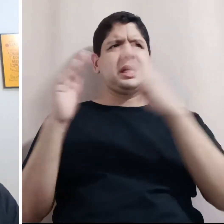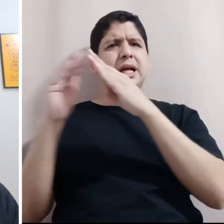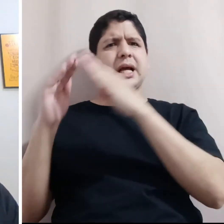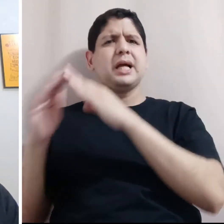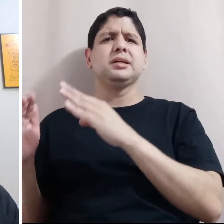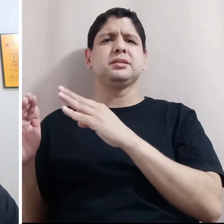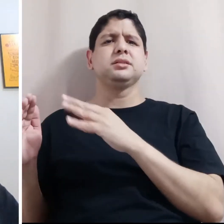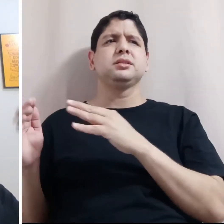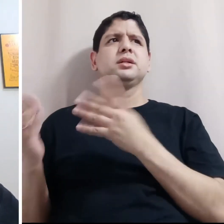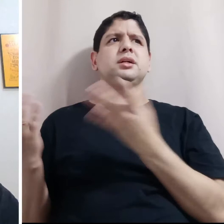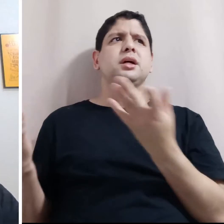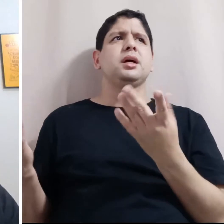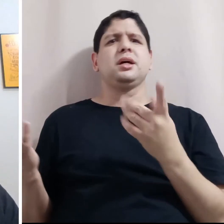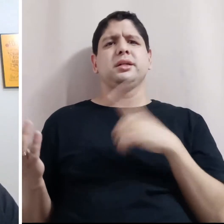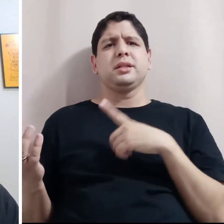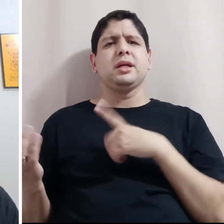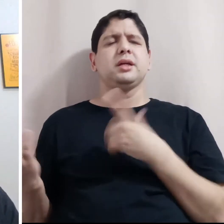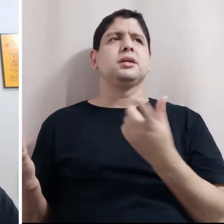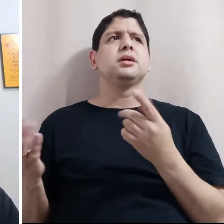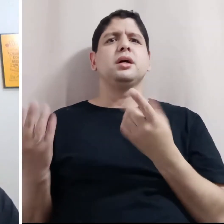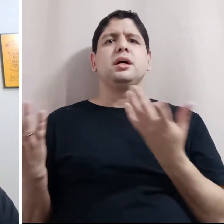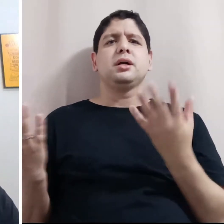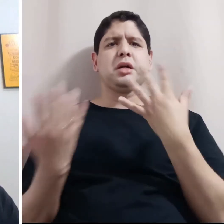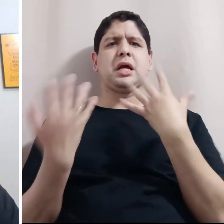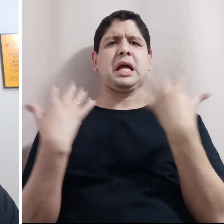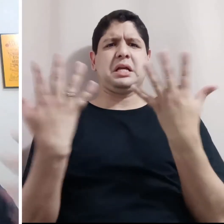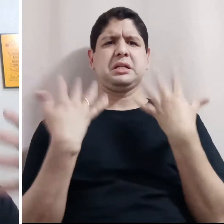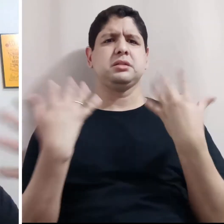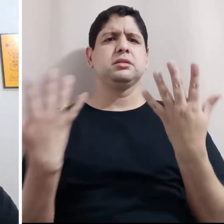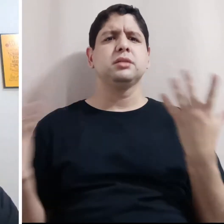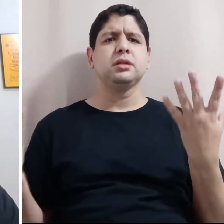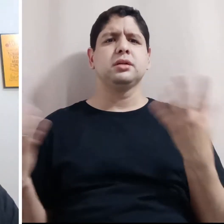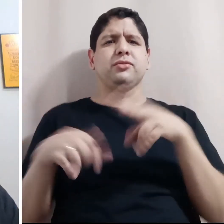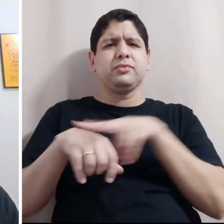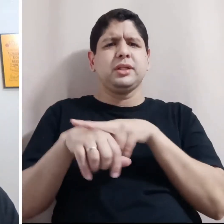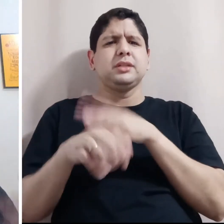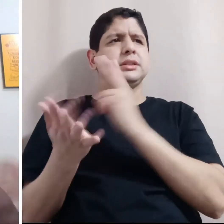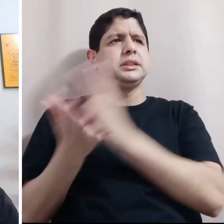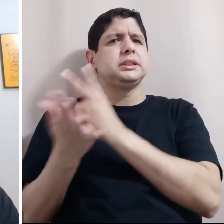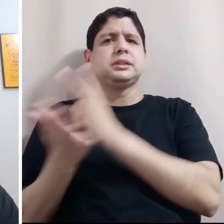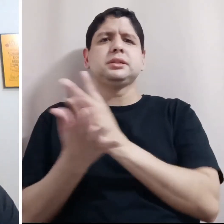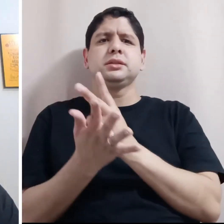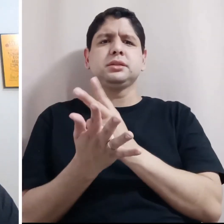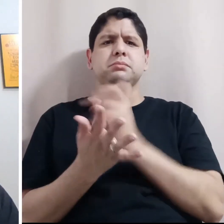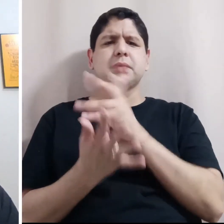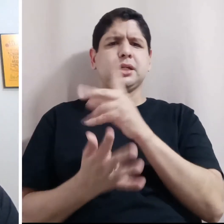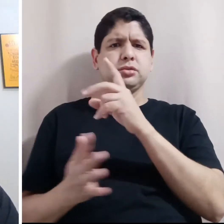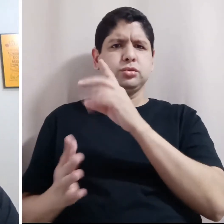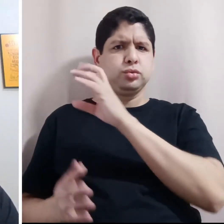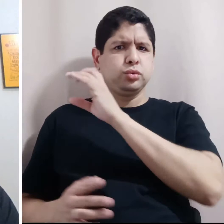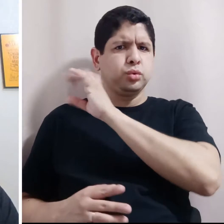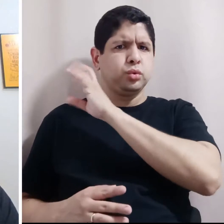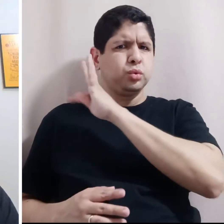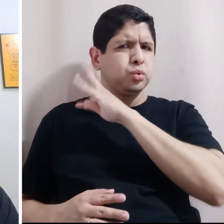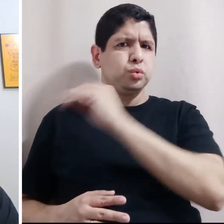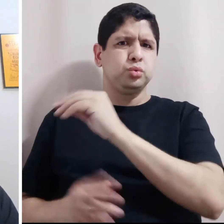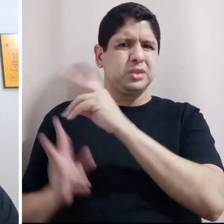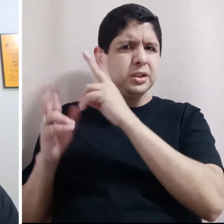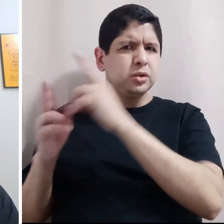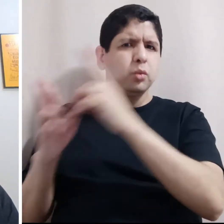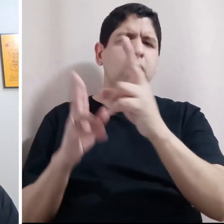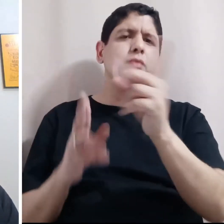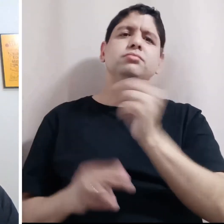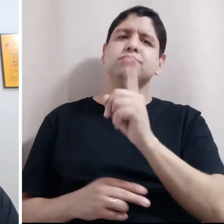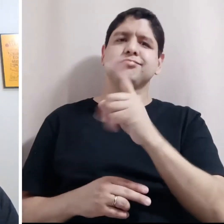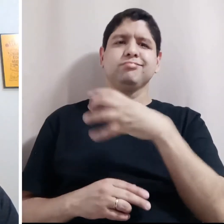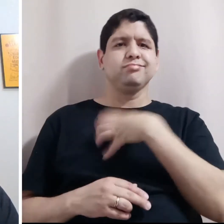meio da floresta, vivendo em aldeia e tal, né? Essa é uma visão que ela não diz respeito a todos os povos indígenas